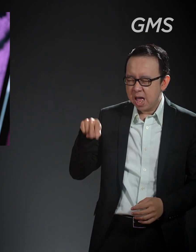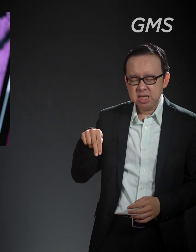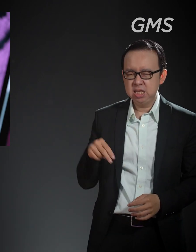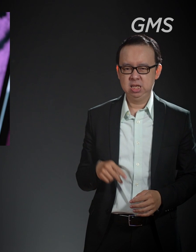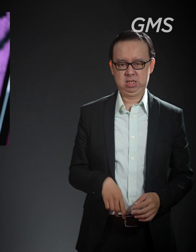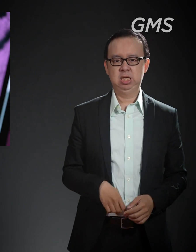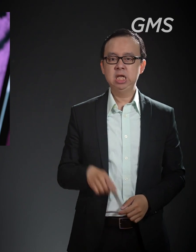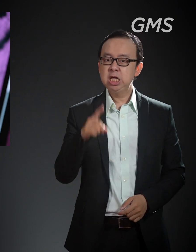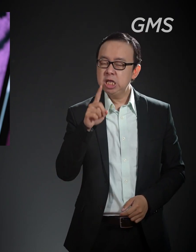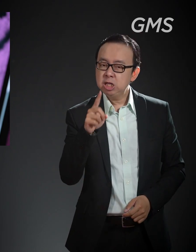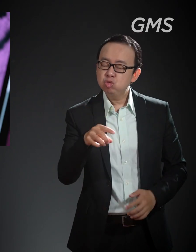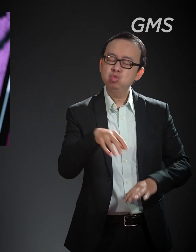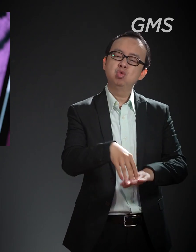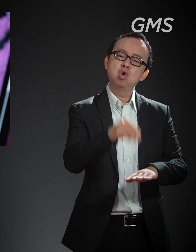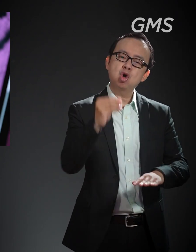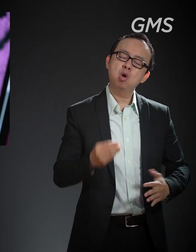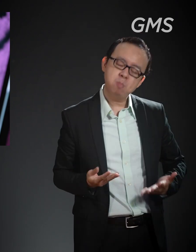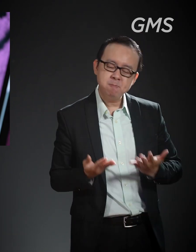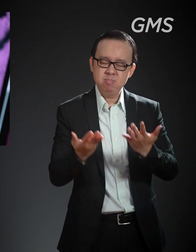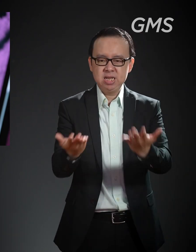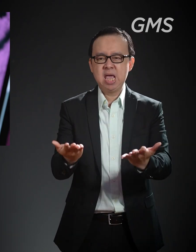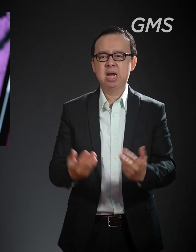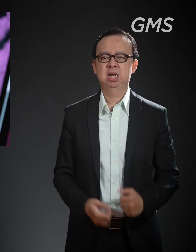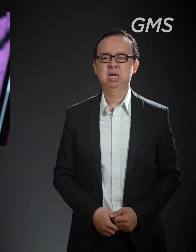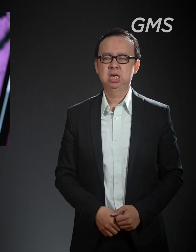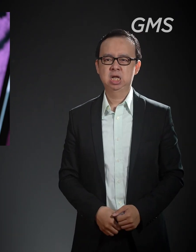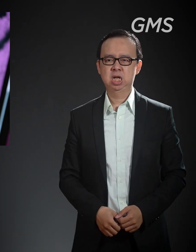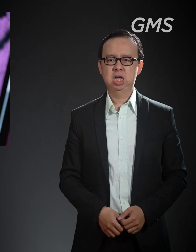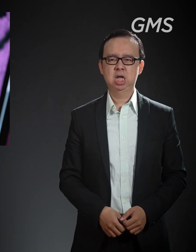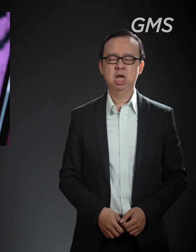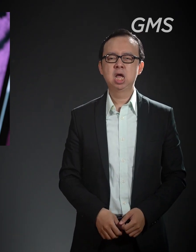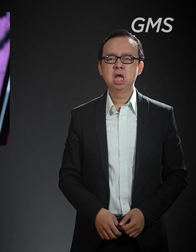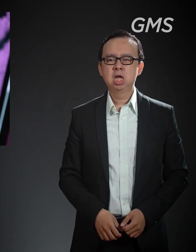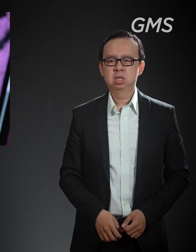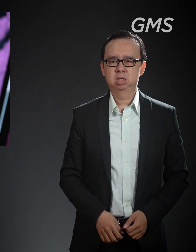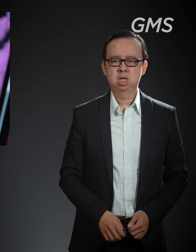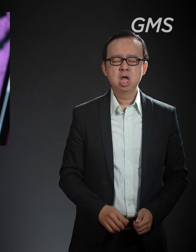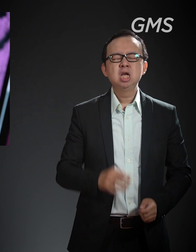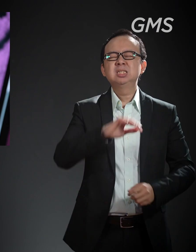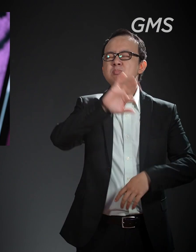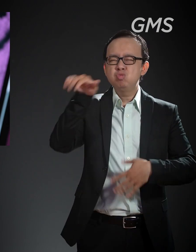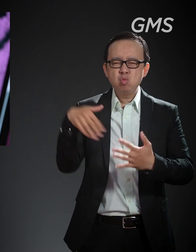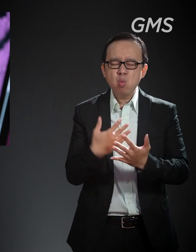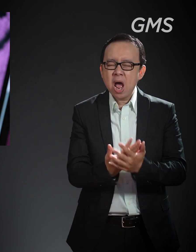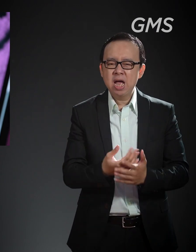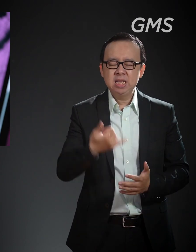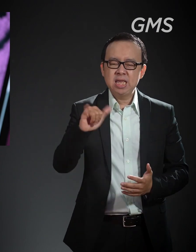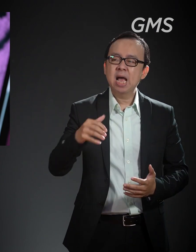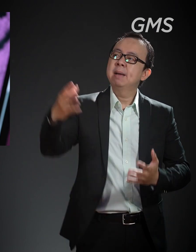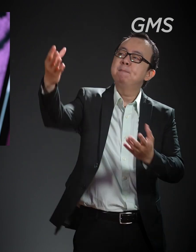Itulah roh pemberian. Segala sesuatu yang berupa kembalian hanyalah bonus belaka dari Tuhan.